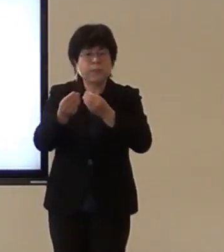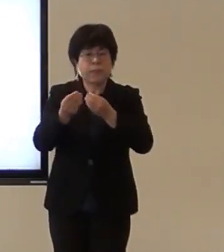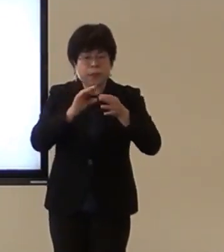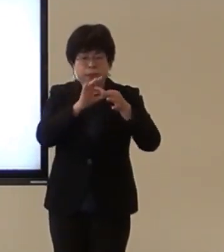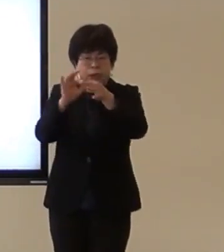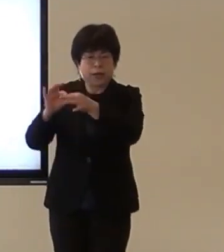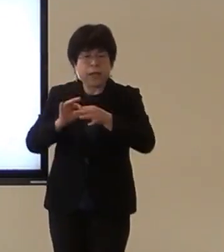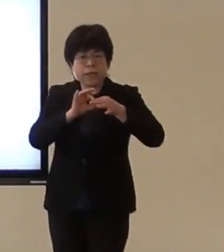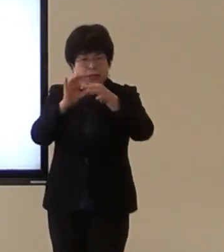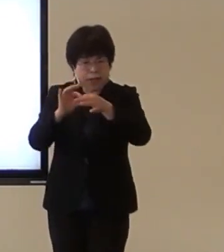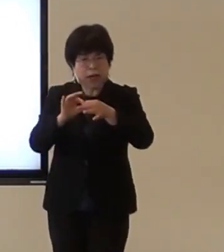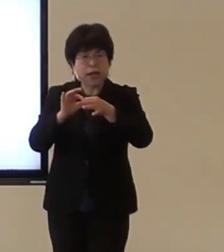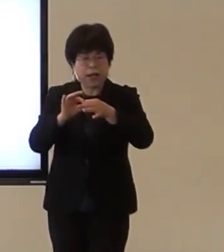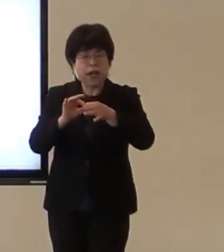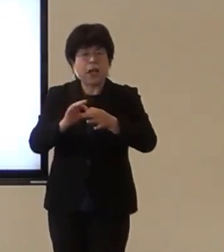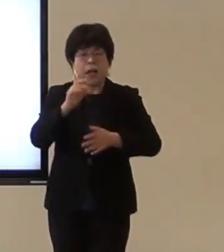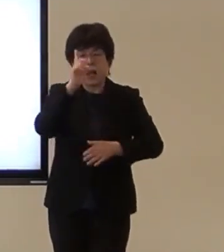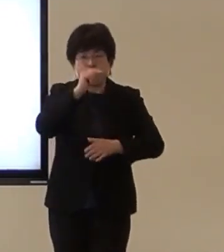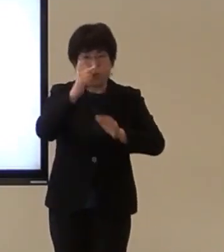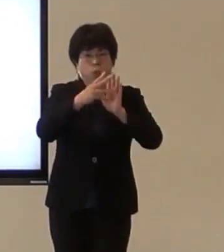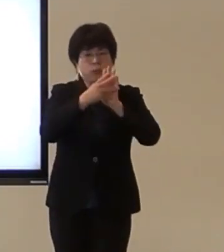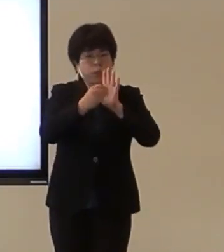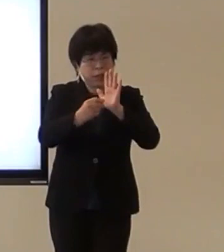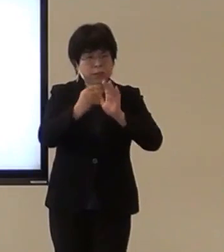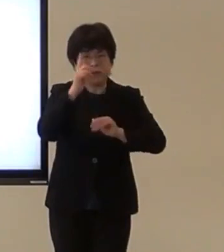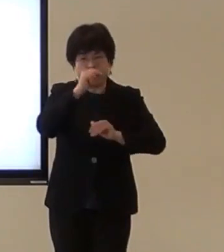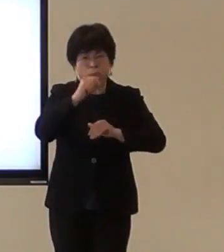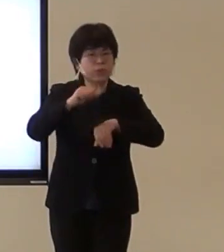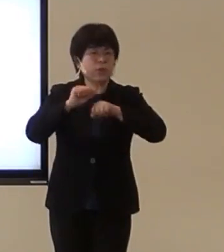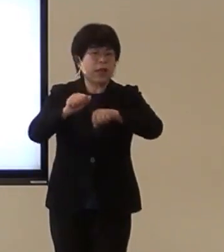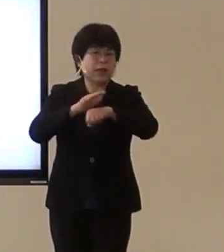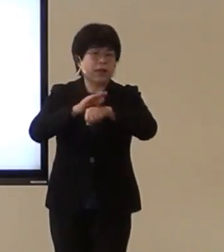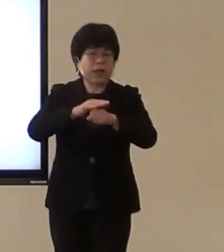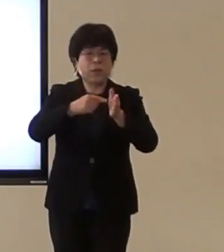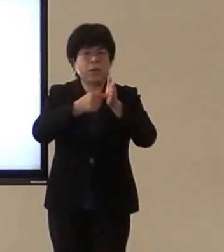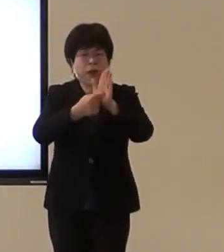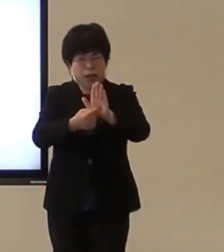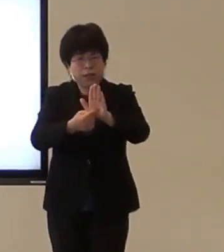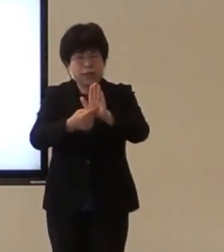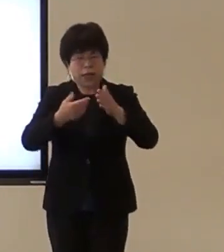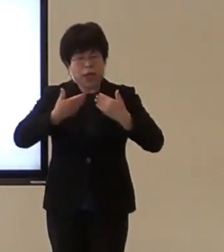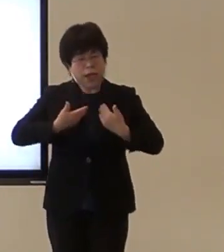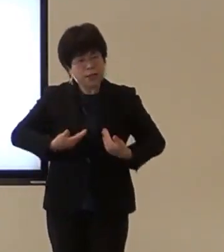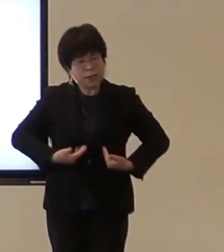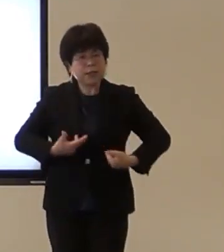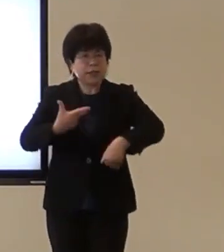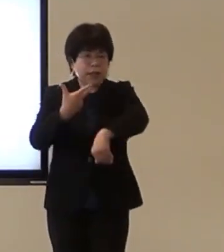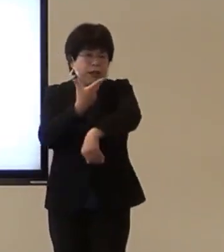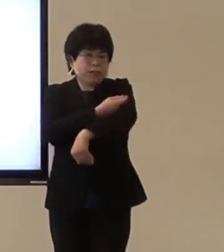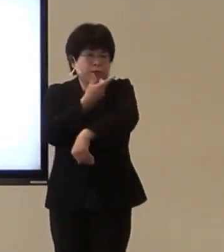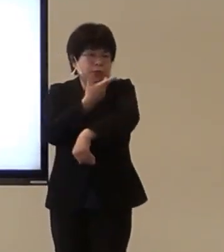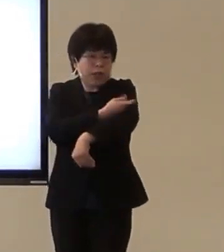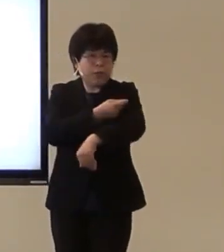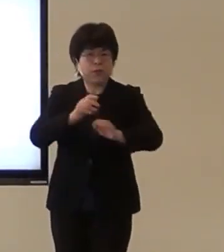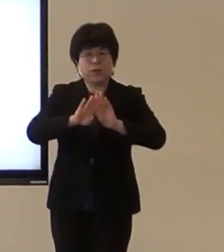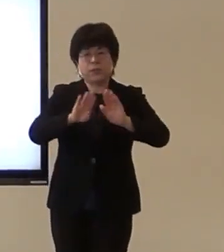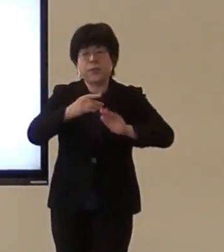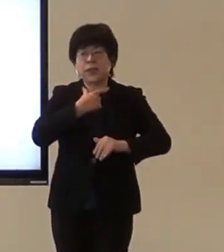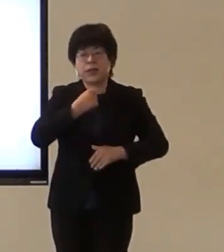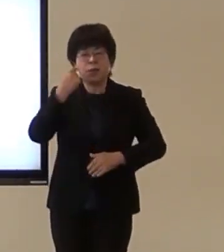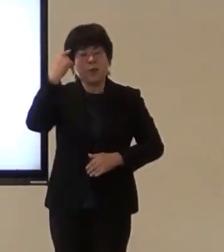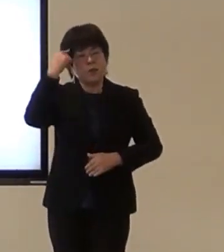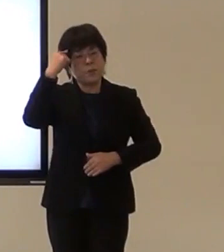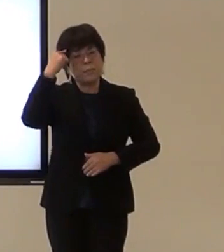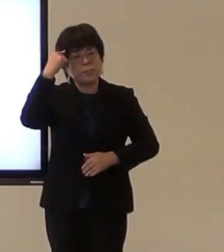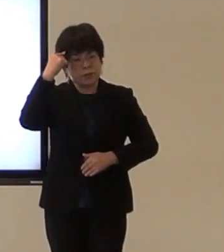山梨モデル、甲府スタイルを作り上げていき、安全安心なワクチン接種事業を遂行していきたいというふうに思っております。